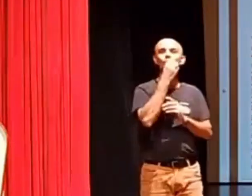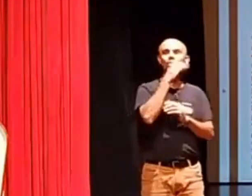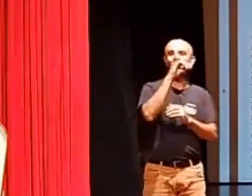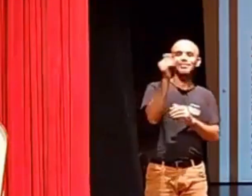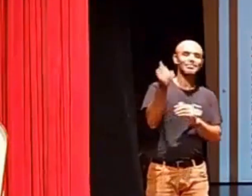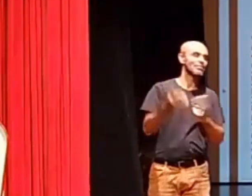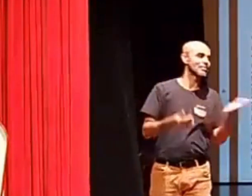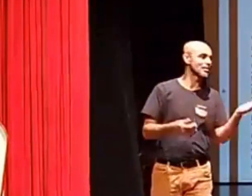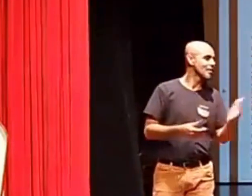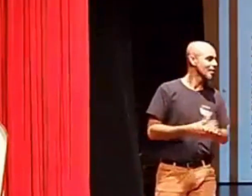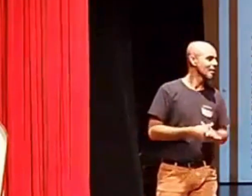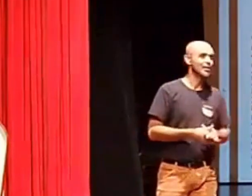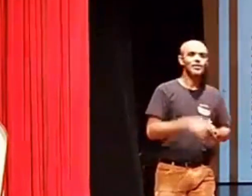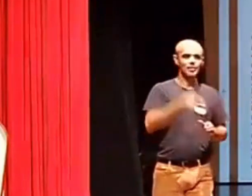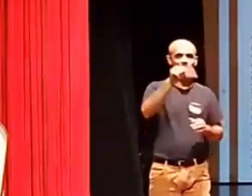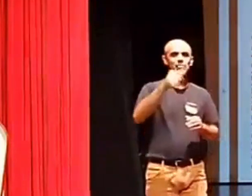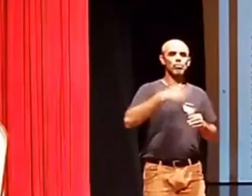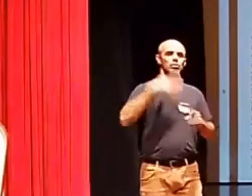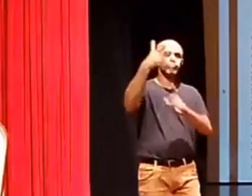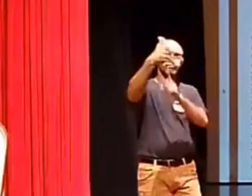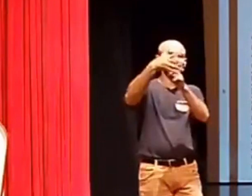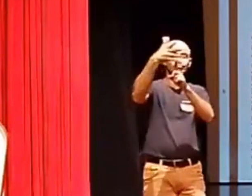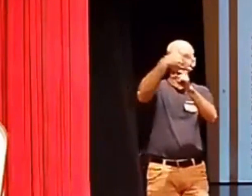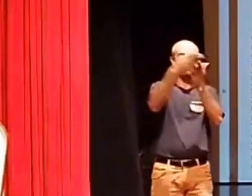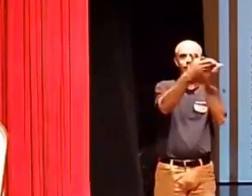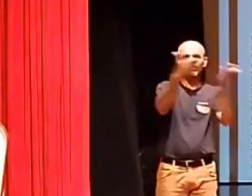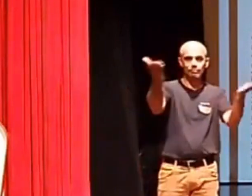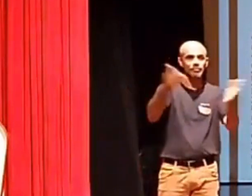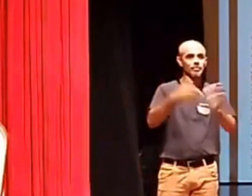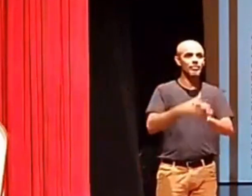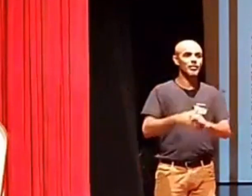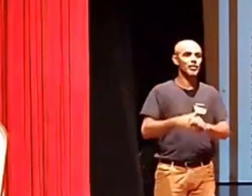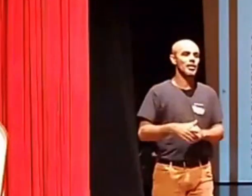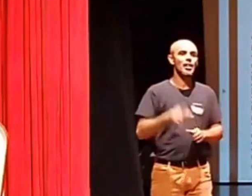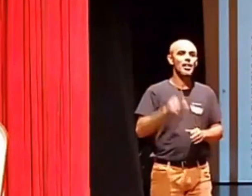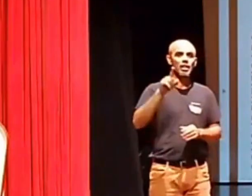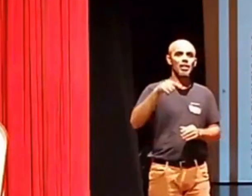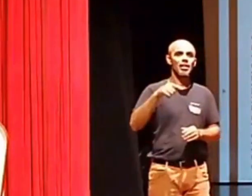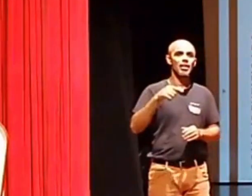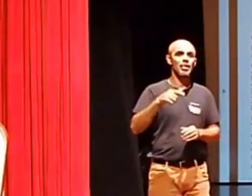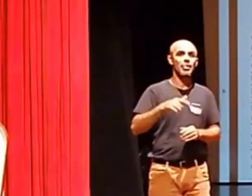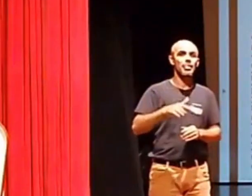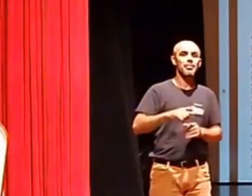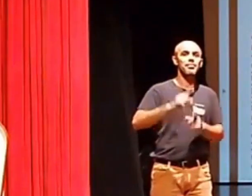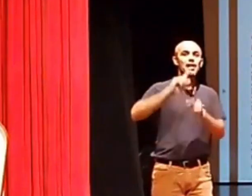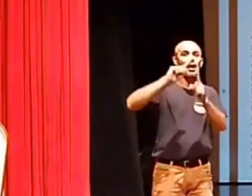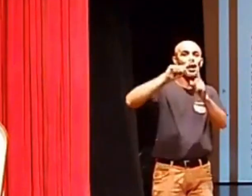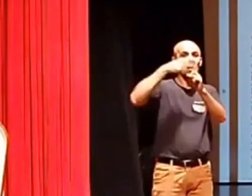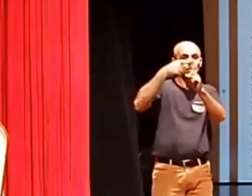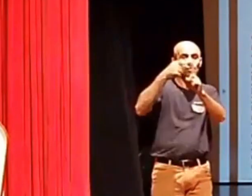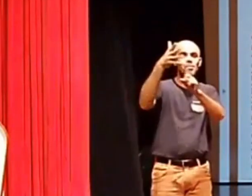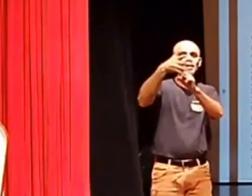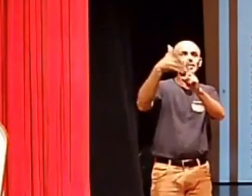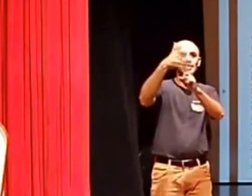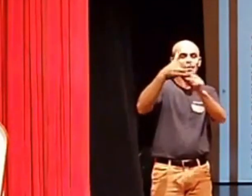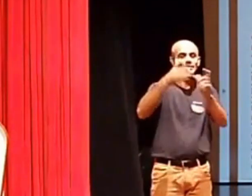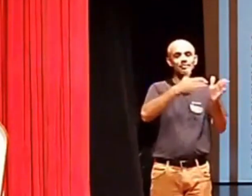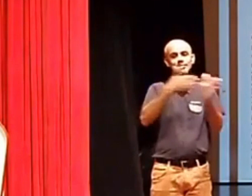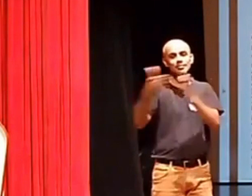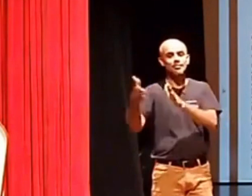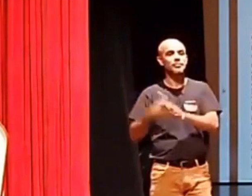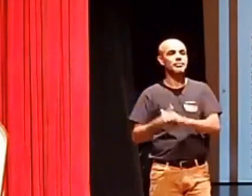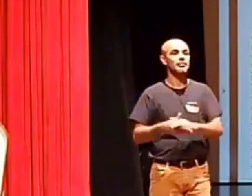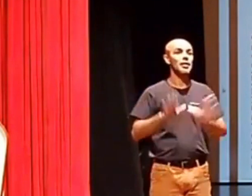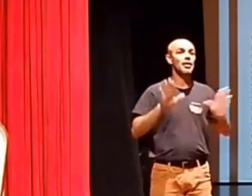Doutora Maria Lúcia daqui a pouco vai palestrar para vocês. Ela é a próxima palestrante que vem na sequência.